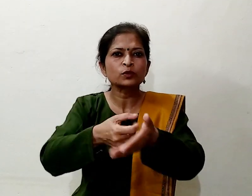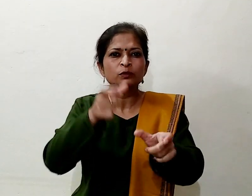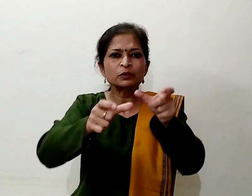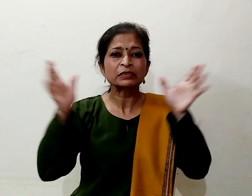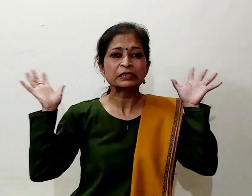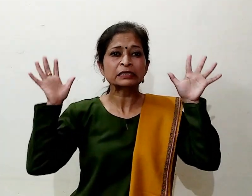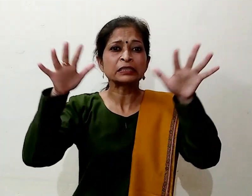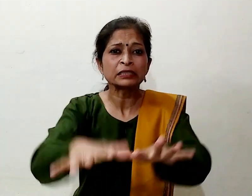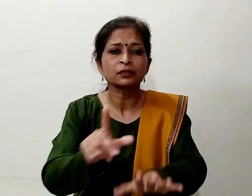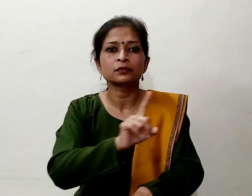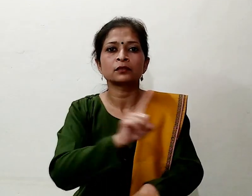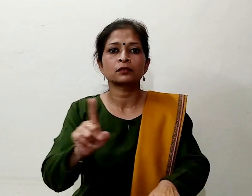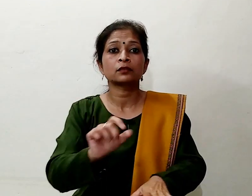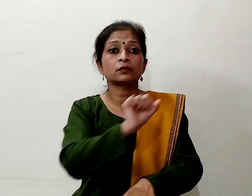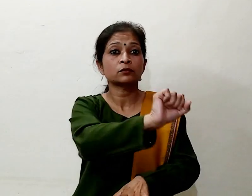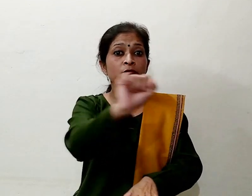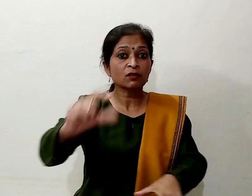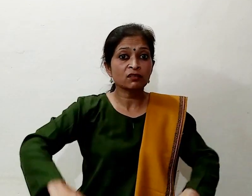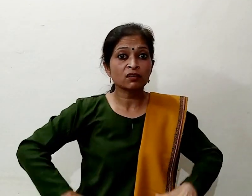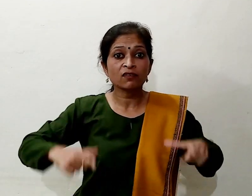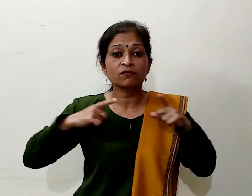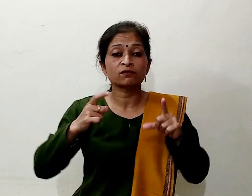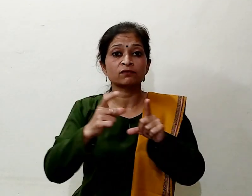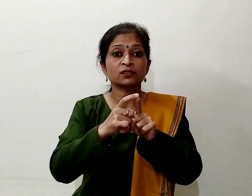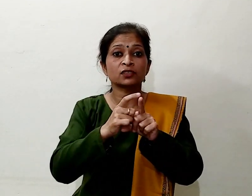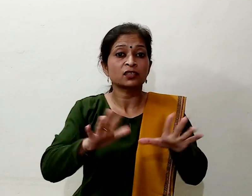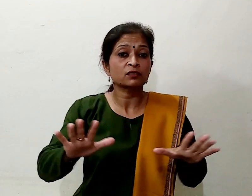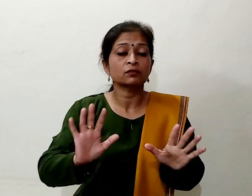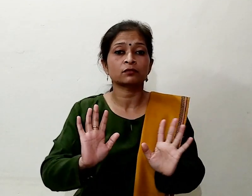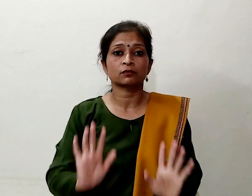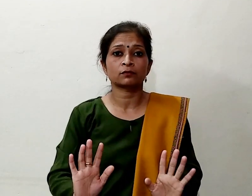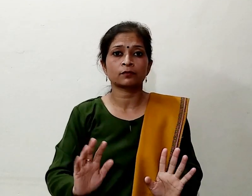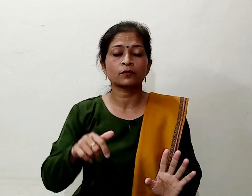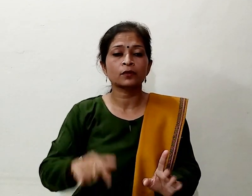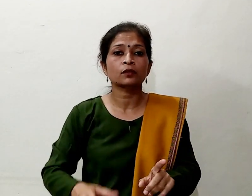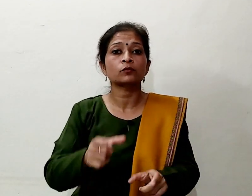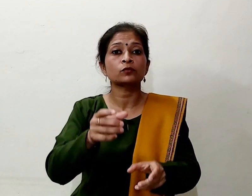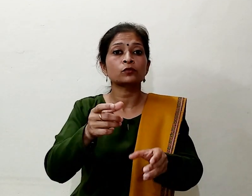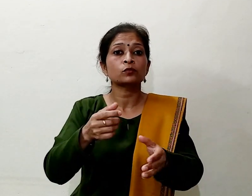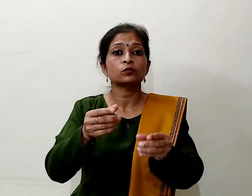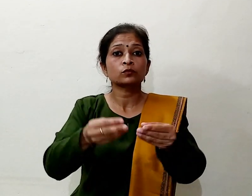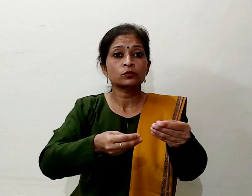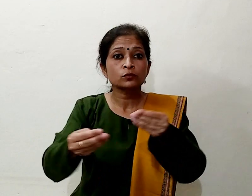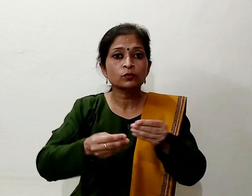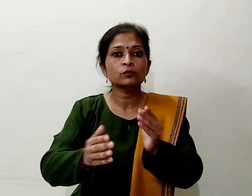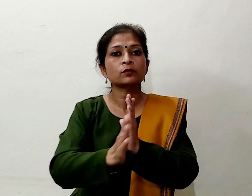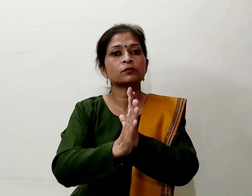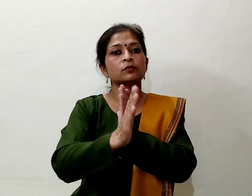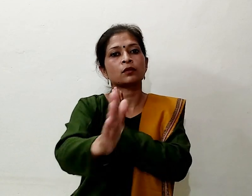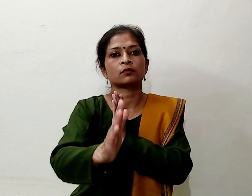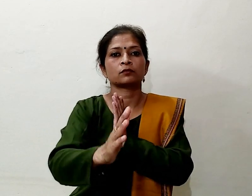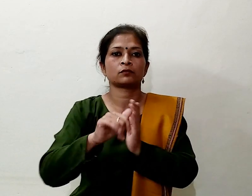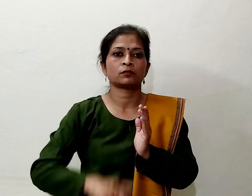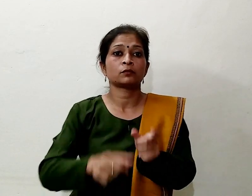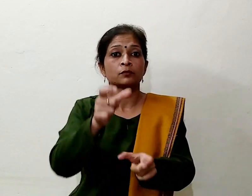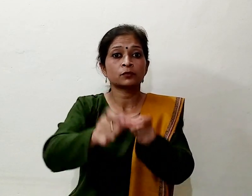ये आपके जीवन के लिए घातक है दुकानों पर लाइन लगाएं और एक दूसरे से कम से कम दो